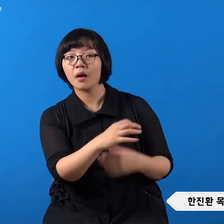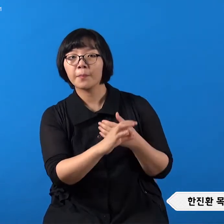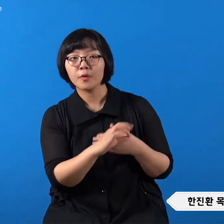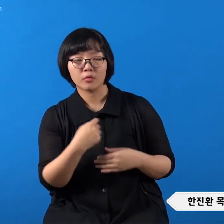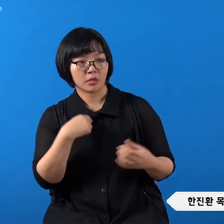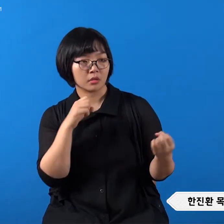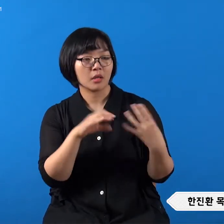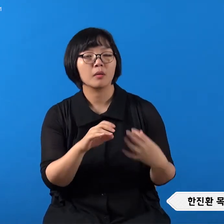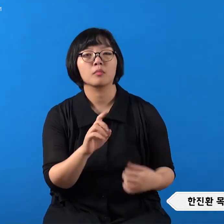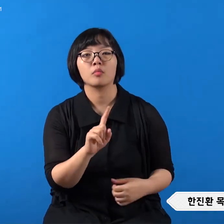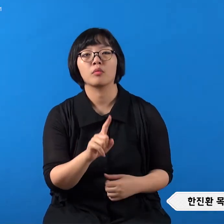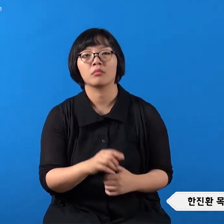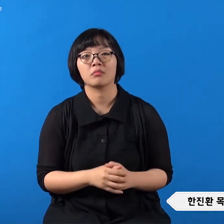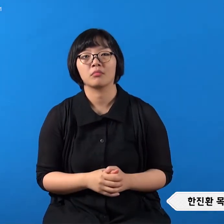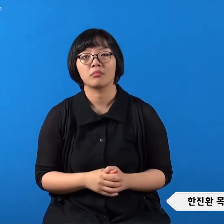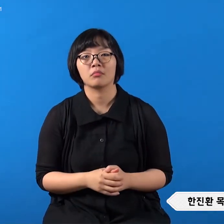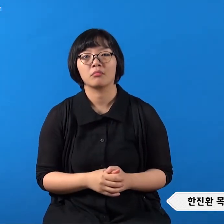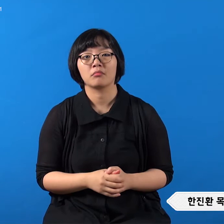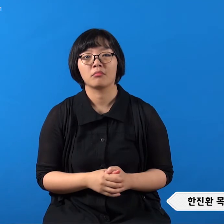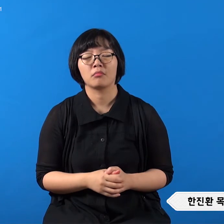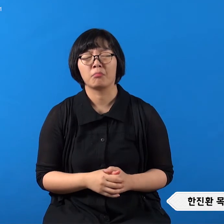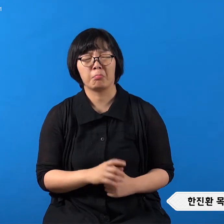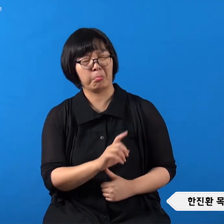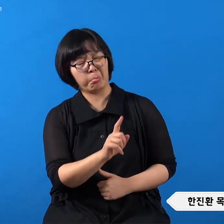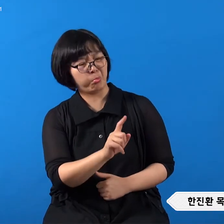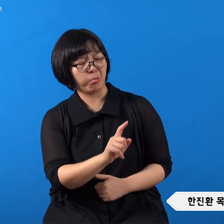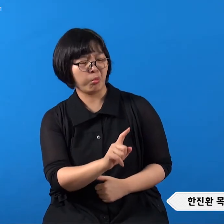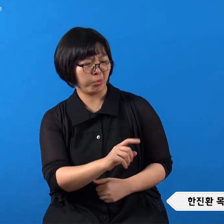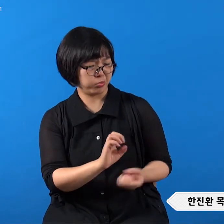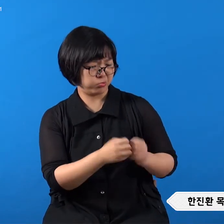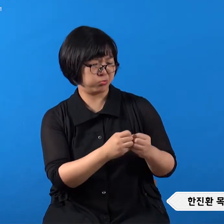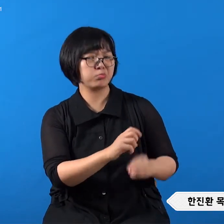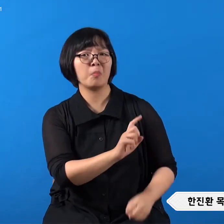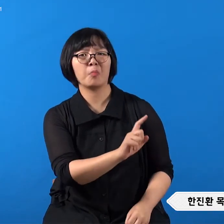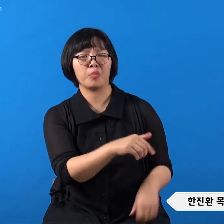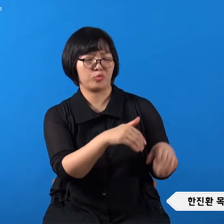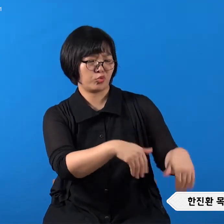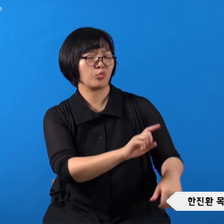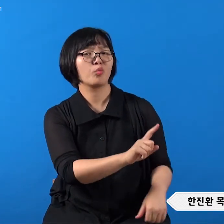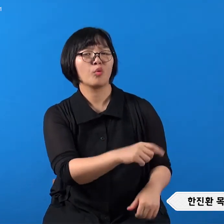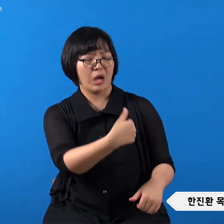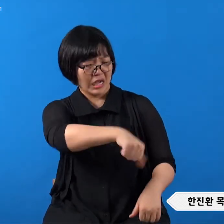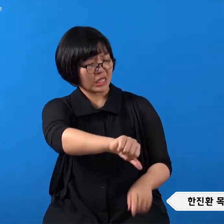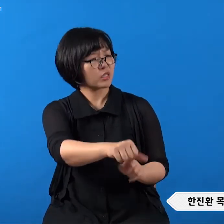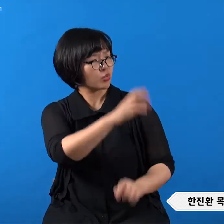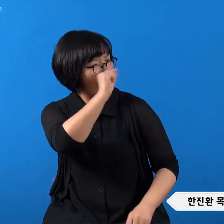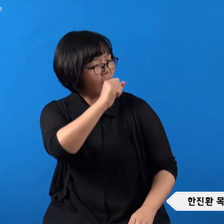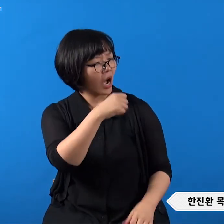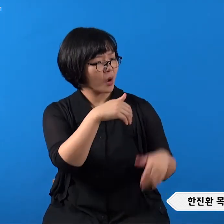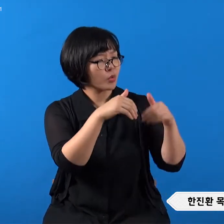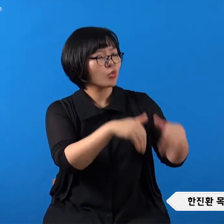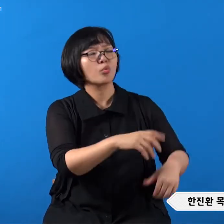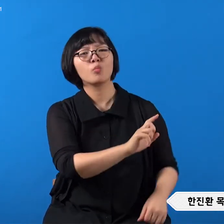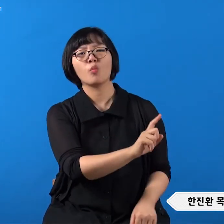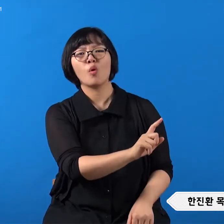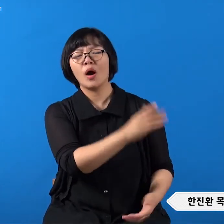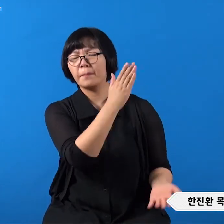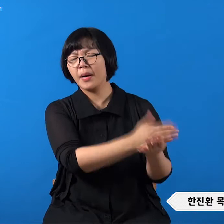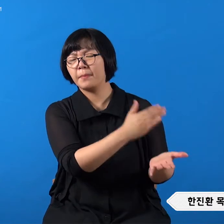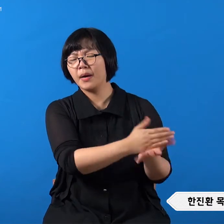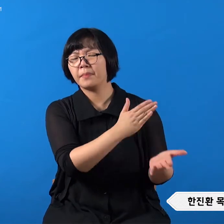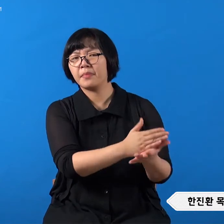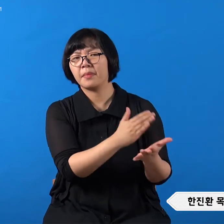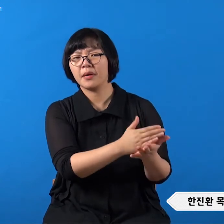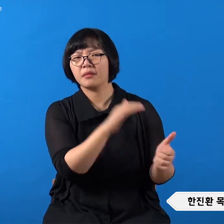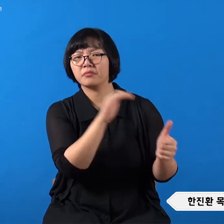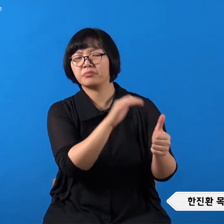여러분 어쩌시겠습니까? 펄펄 뛰면서 말리겠지요. 어떻게 그 아들의 복을